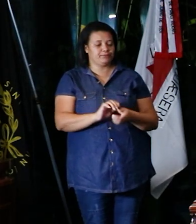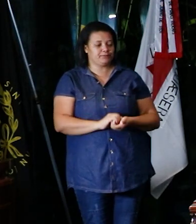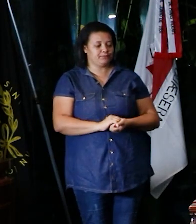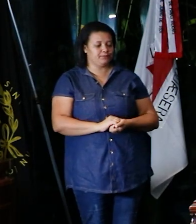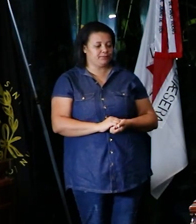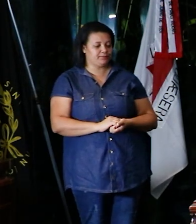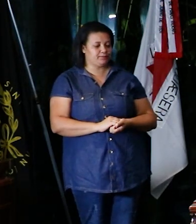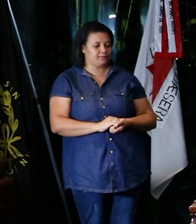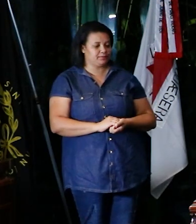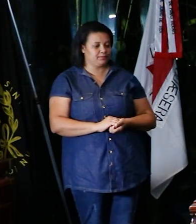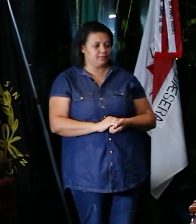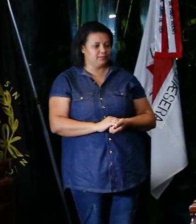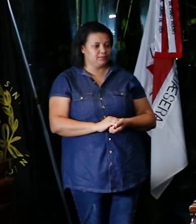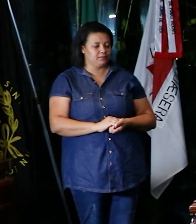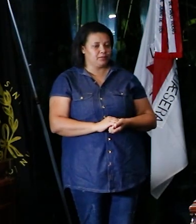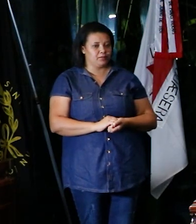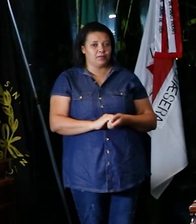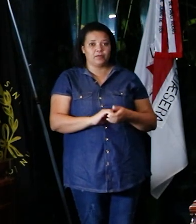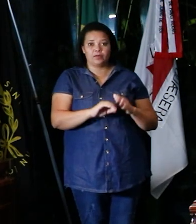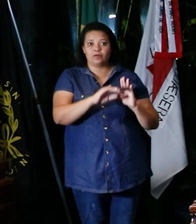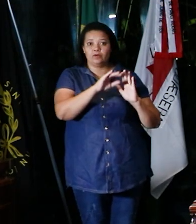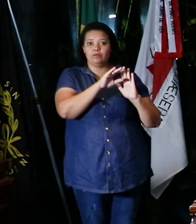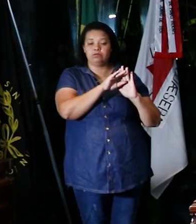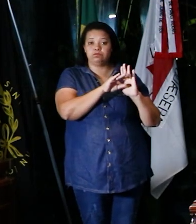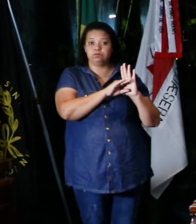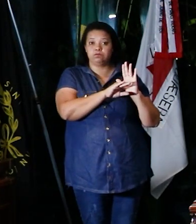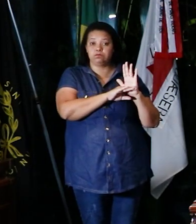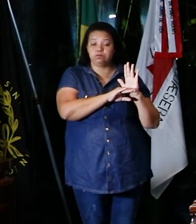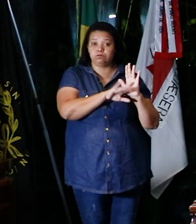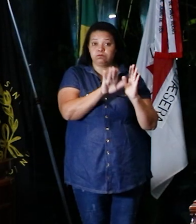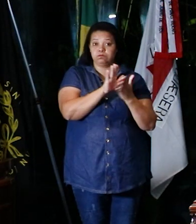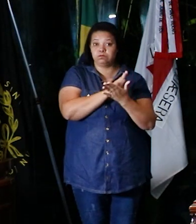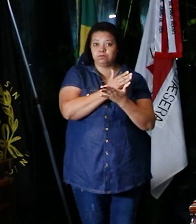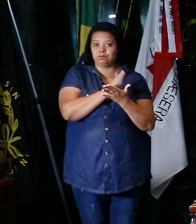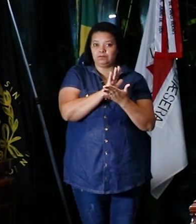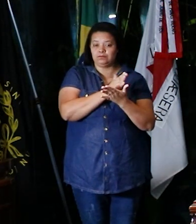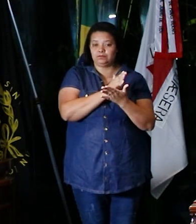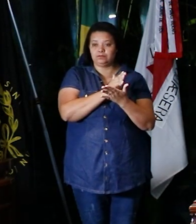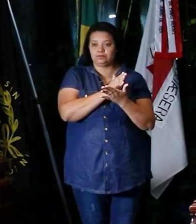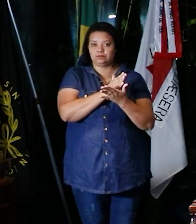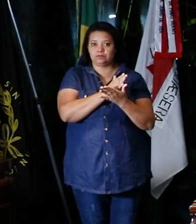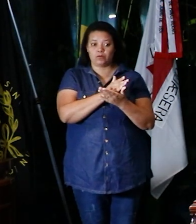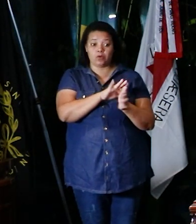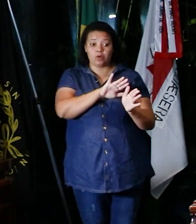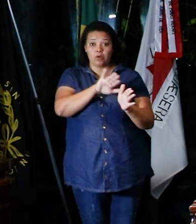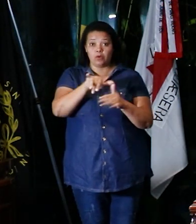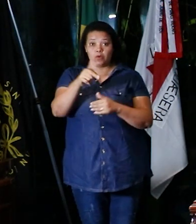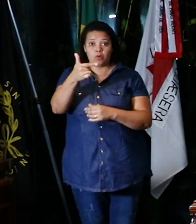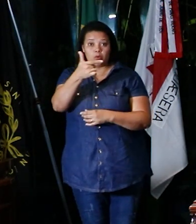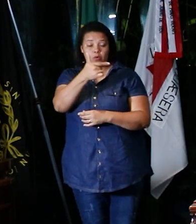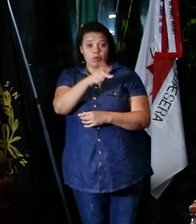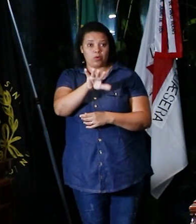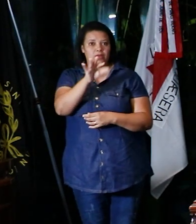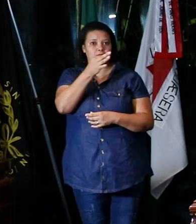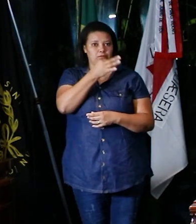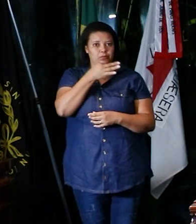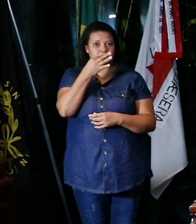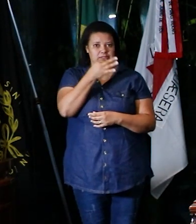enfim, é uma infinidade, eu falei alguns poucos. Da música, que era outro encantamento